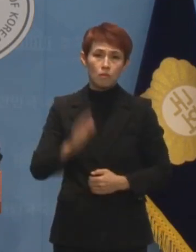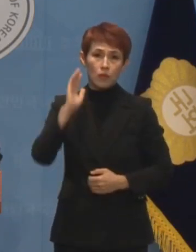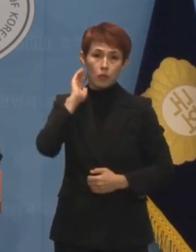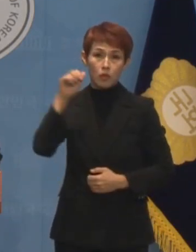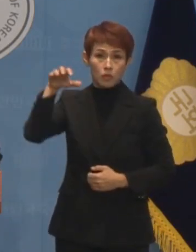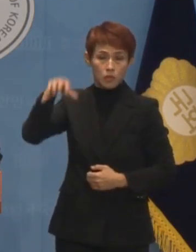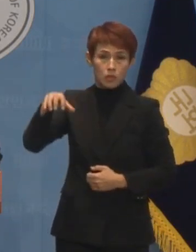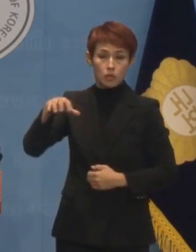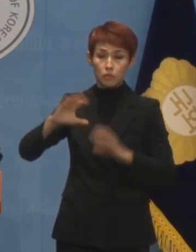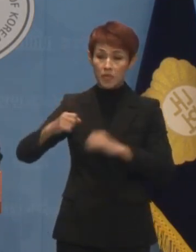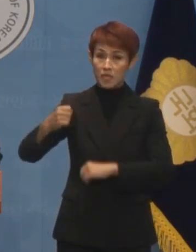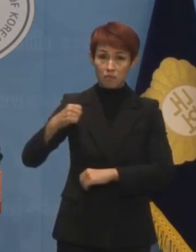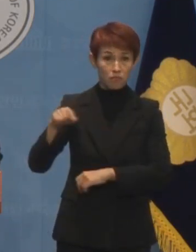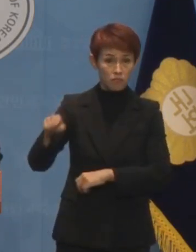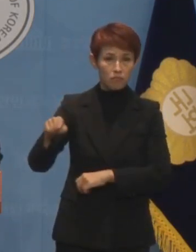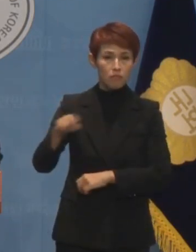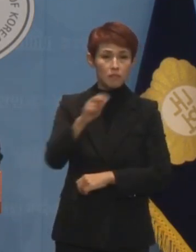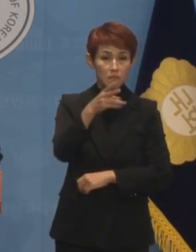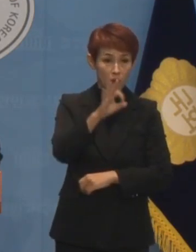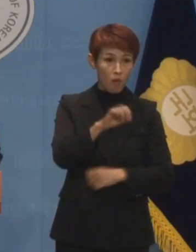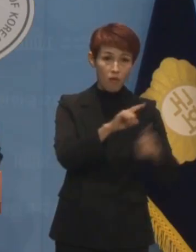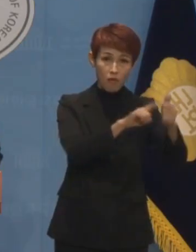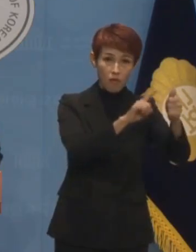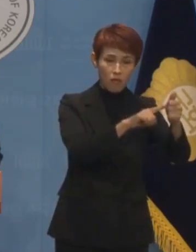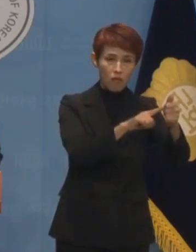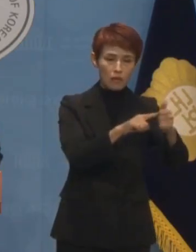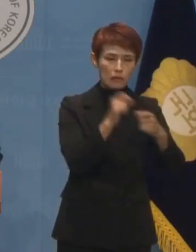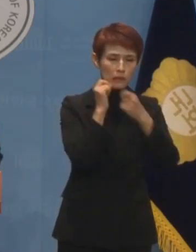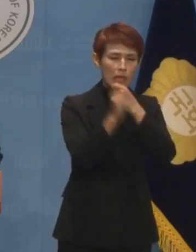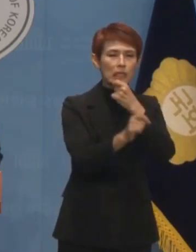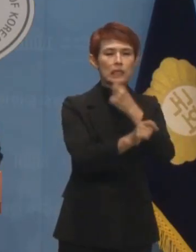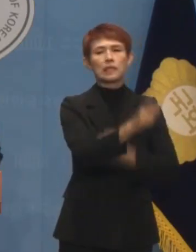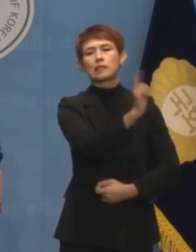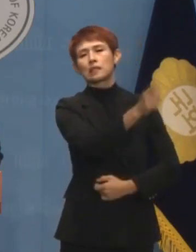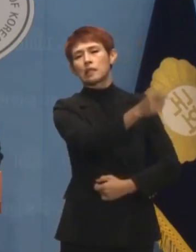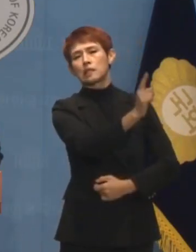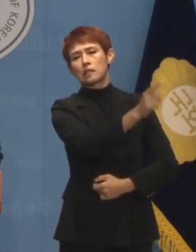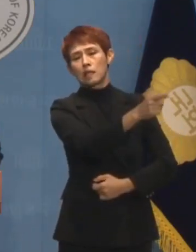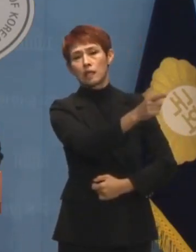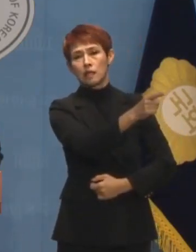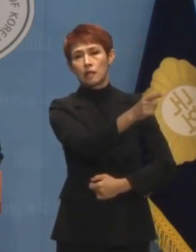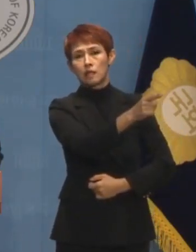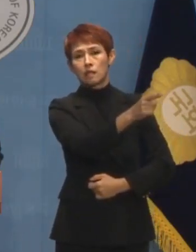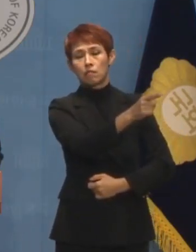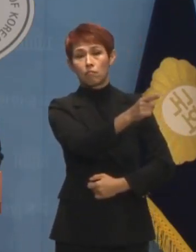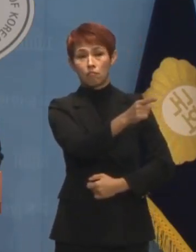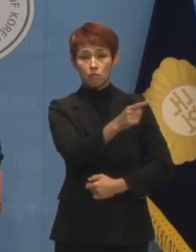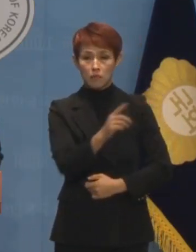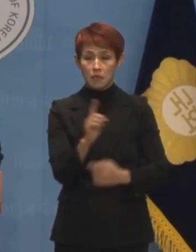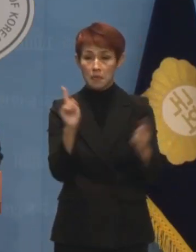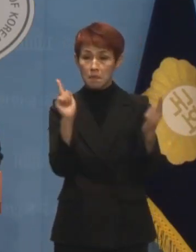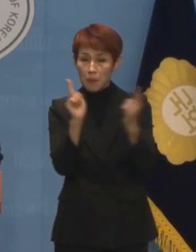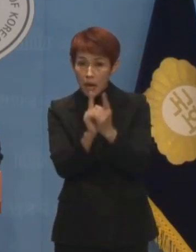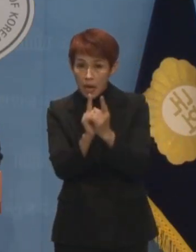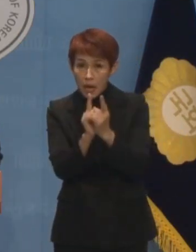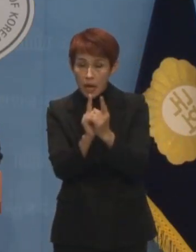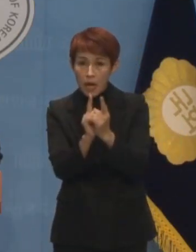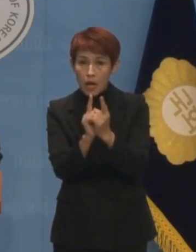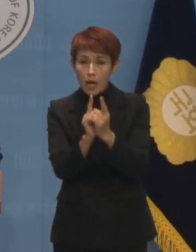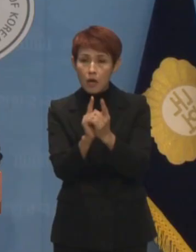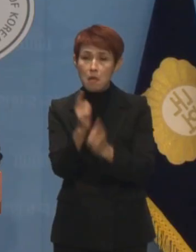대통령실과 국민의힘은 명태균 씨가 일개 협잡꾼이라면서 정작 만난 횟수조차 속이고